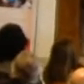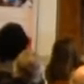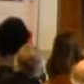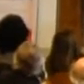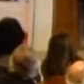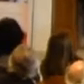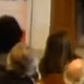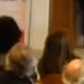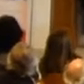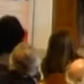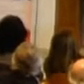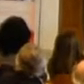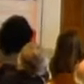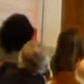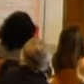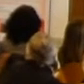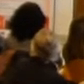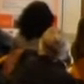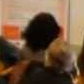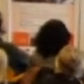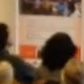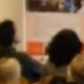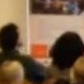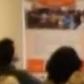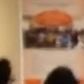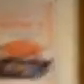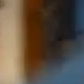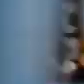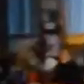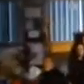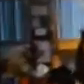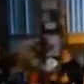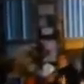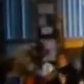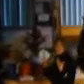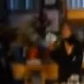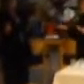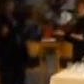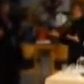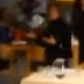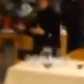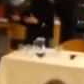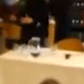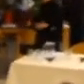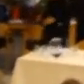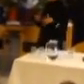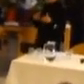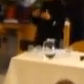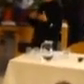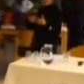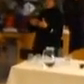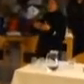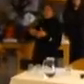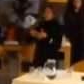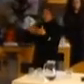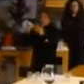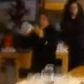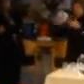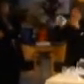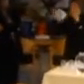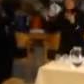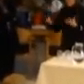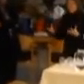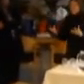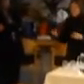los miembros de la facultad, fueron acompañando estas transformaciones. Después se incorporaron